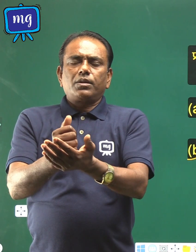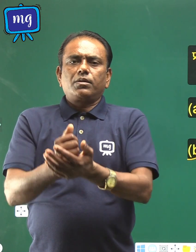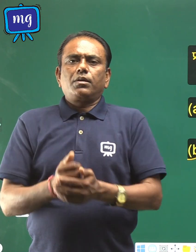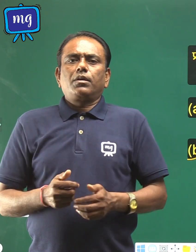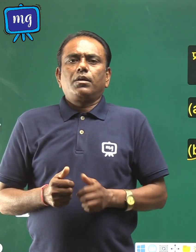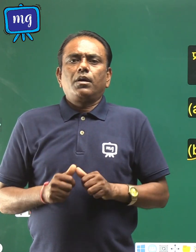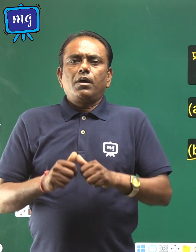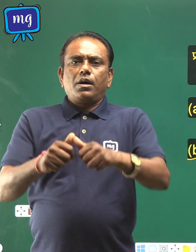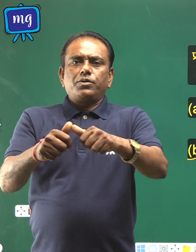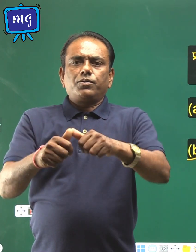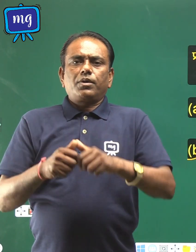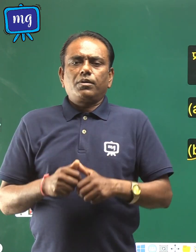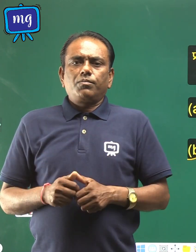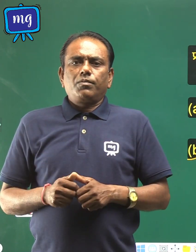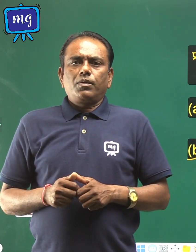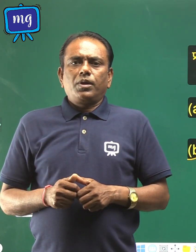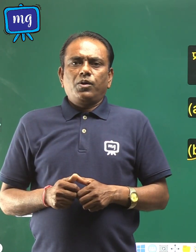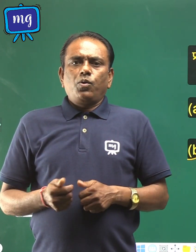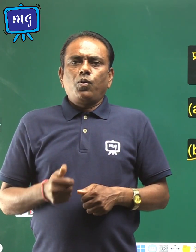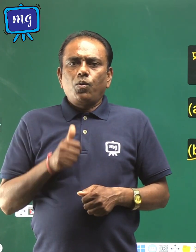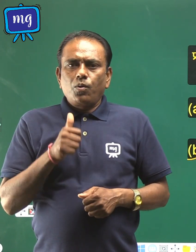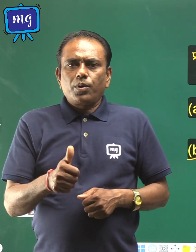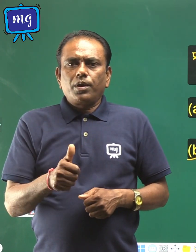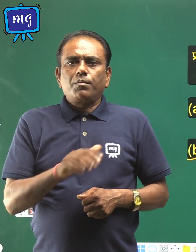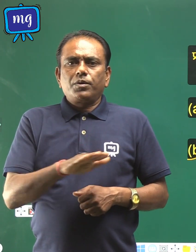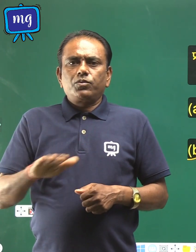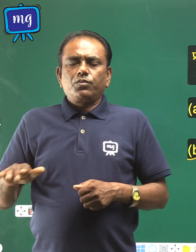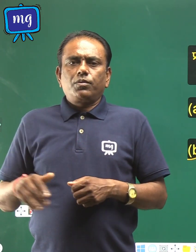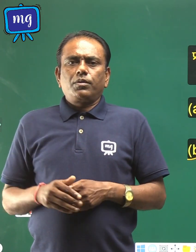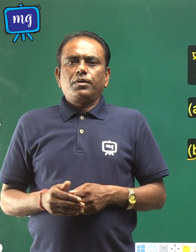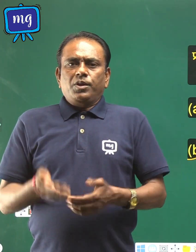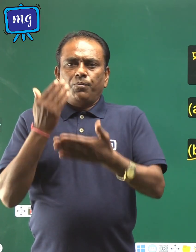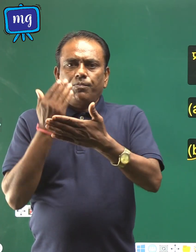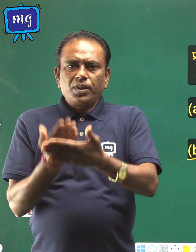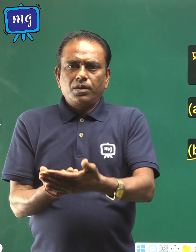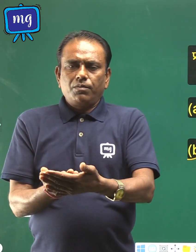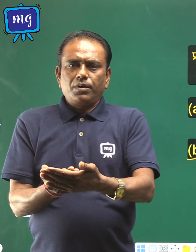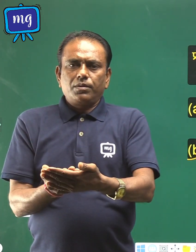हल करना है। ठीक है बच्चों, धन्यवाद।